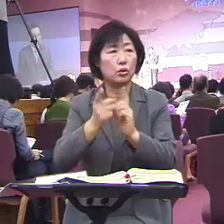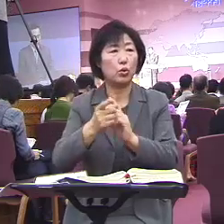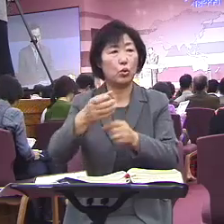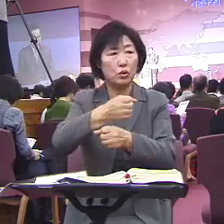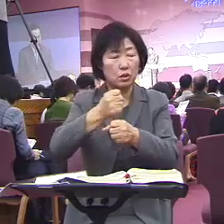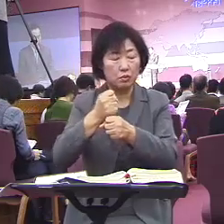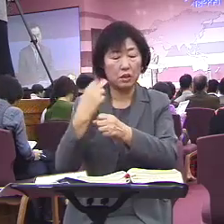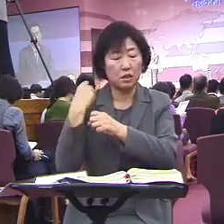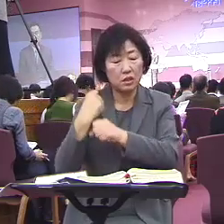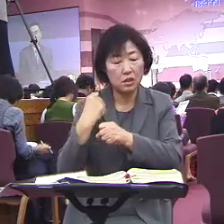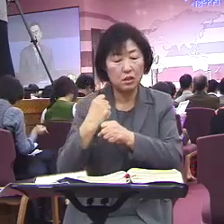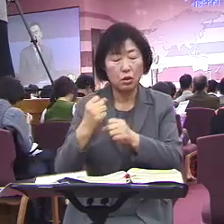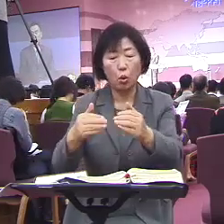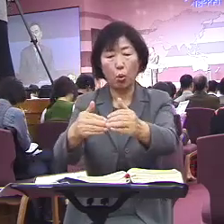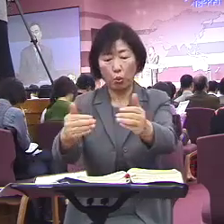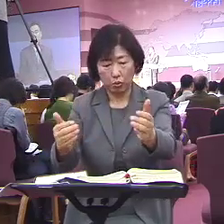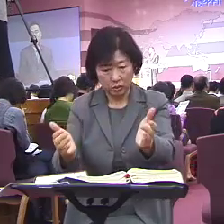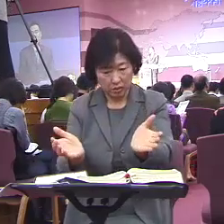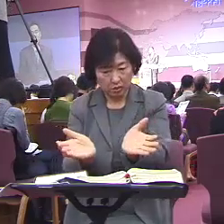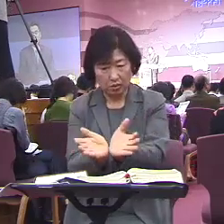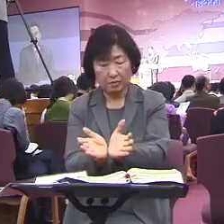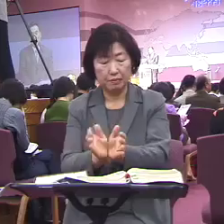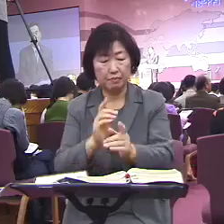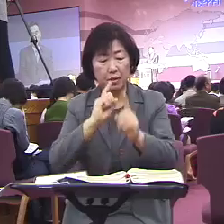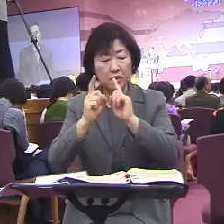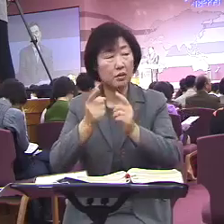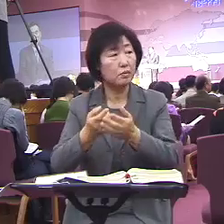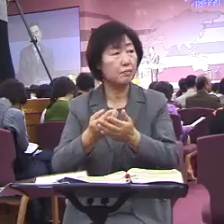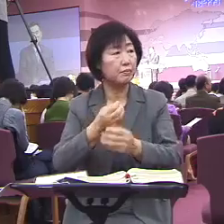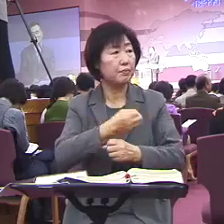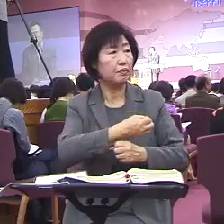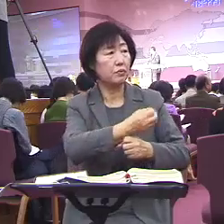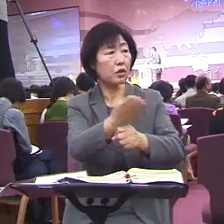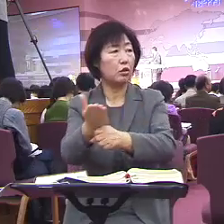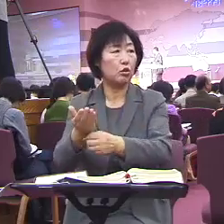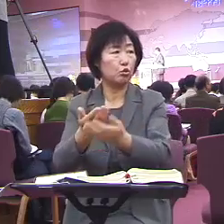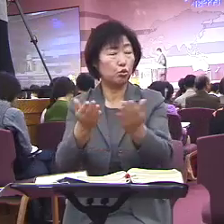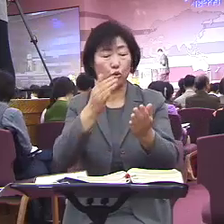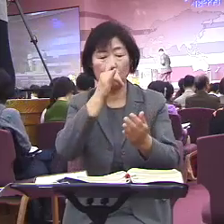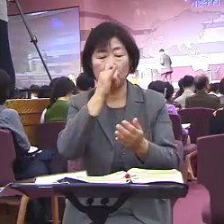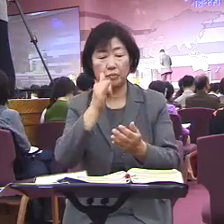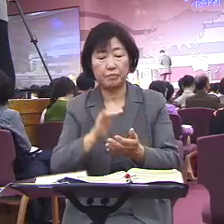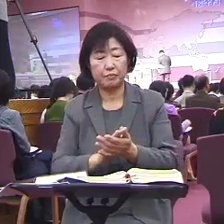짐을 지는 공동체라는 제목으로 말씀을 증거해 주시겠습니다.